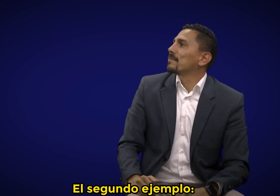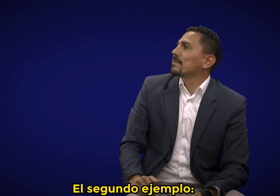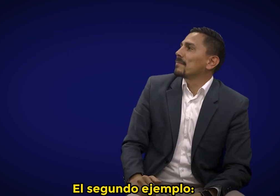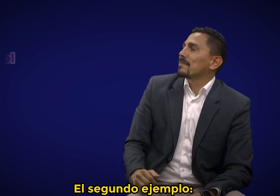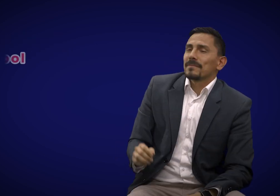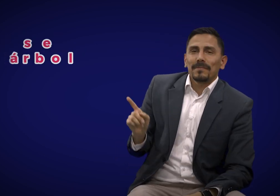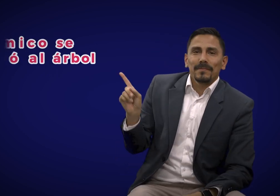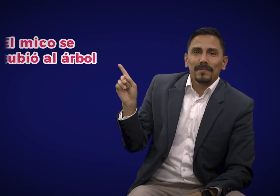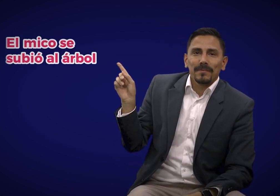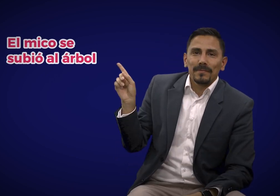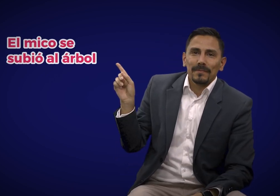ejemplo.